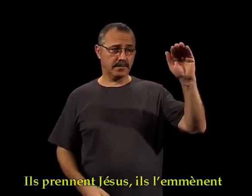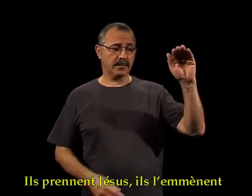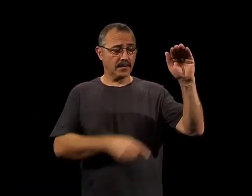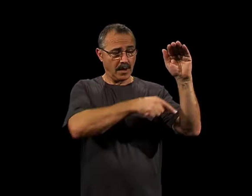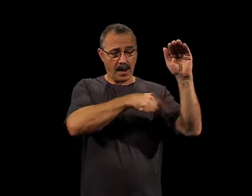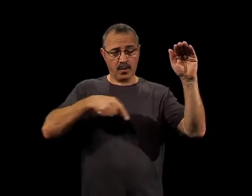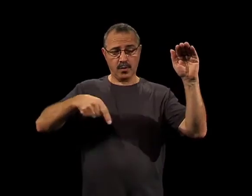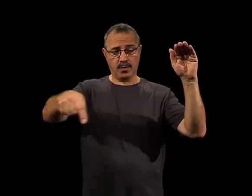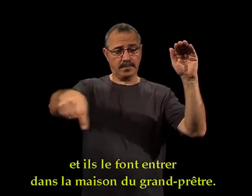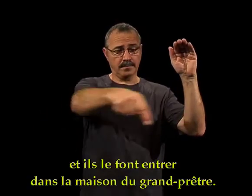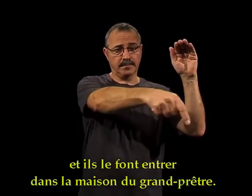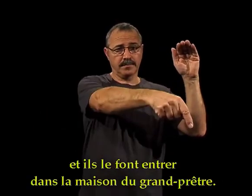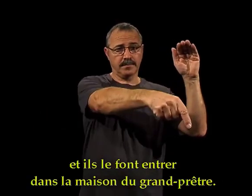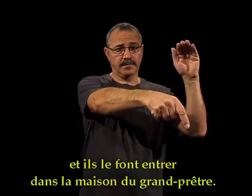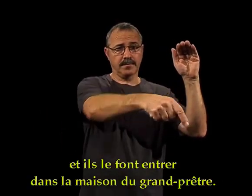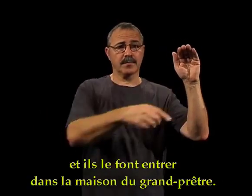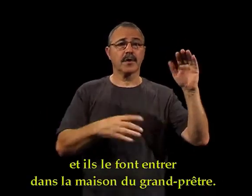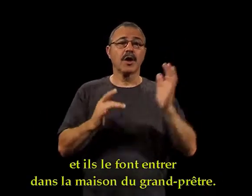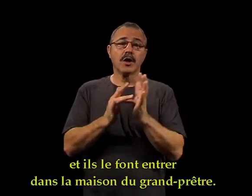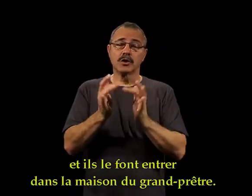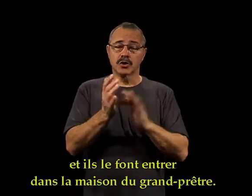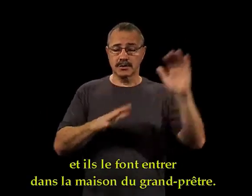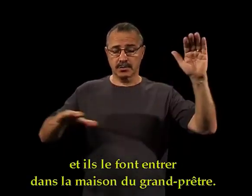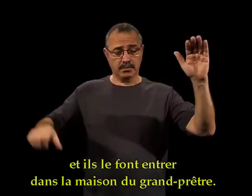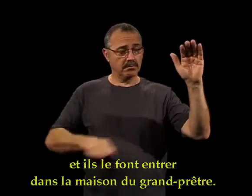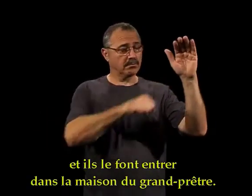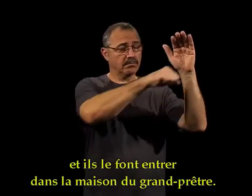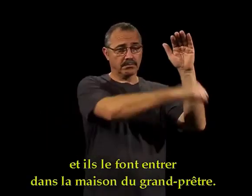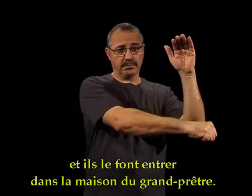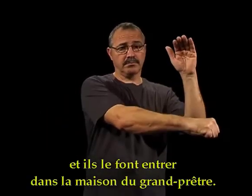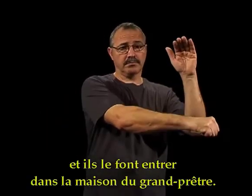ils l'emmènent et le font entrer dans la maison du grand prêtre.